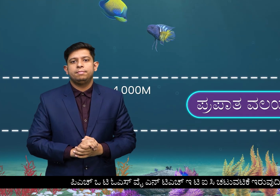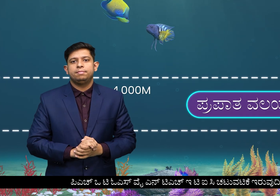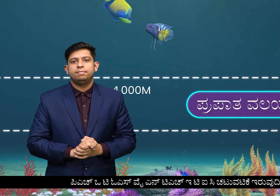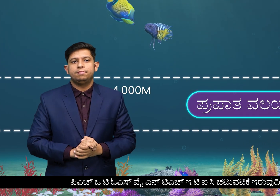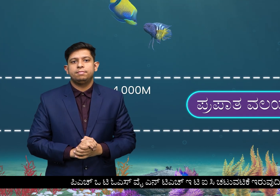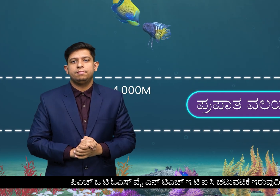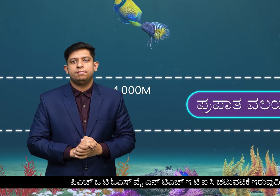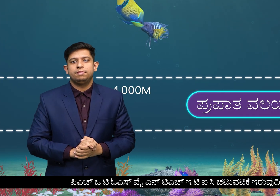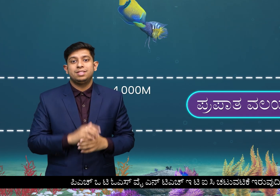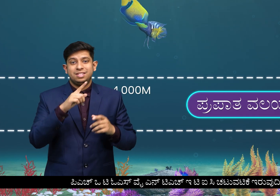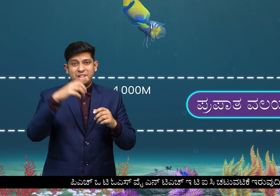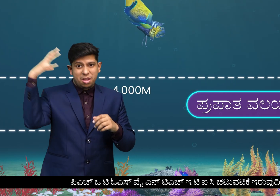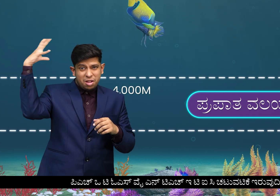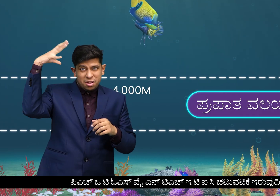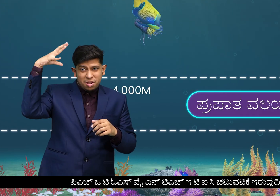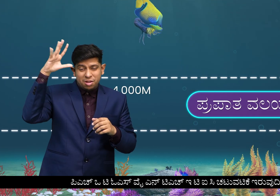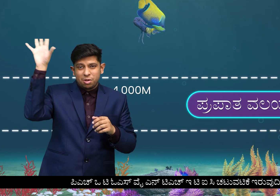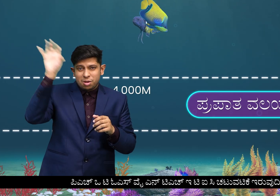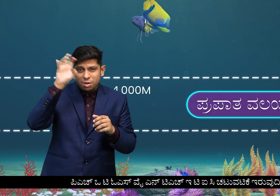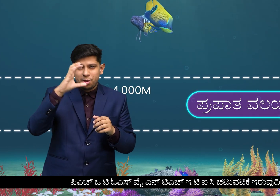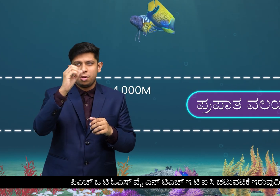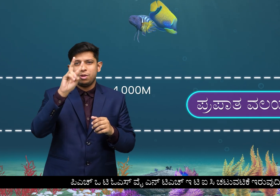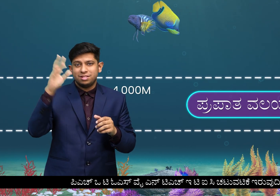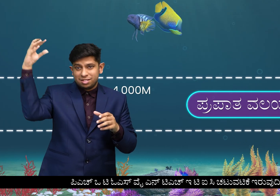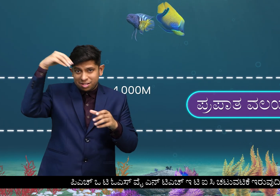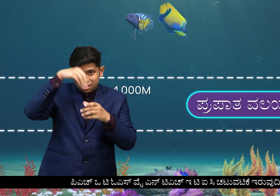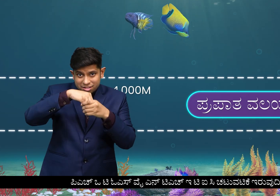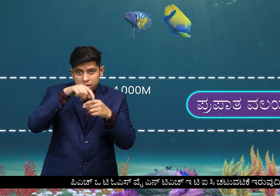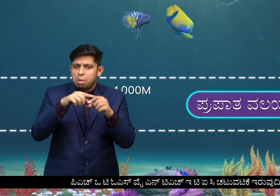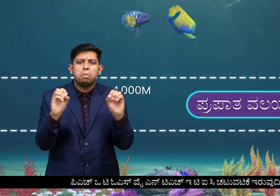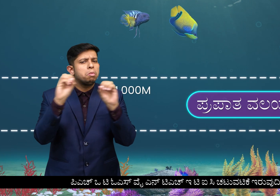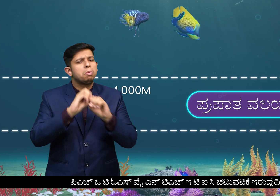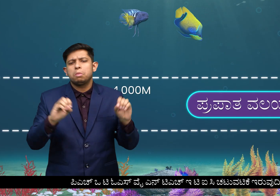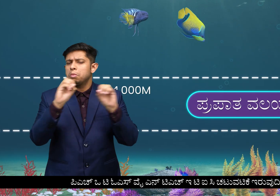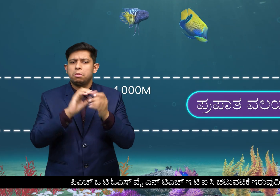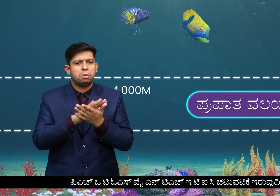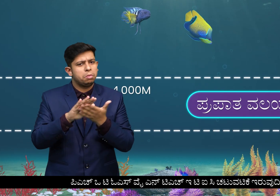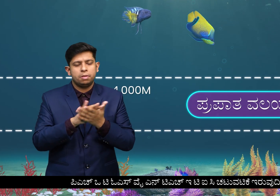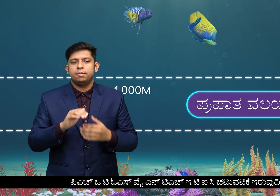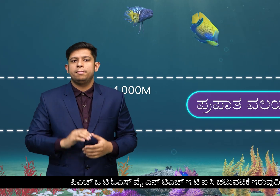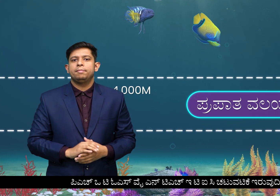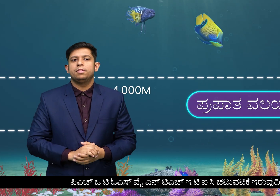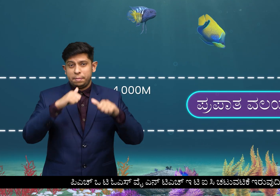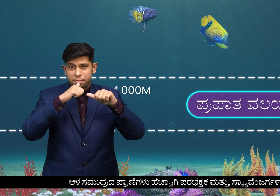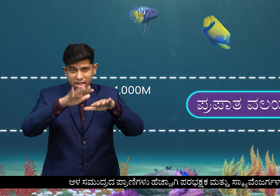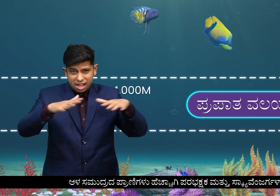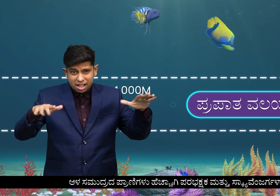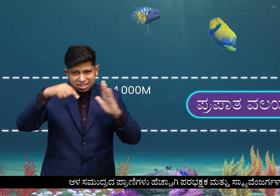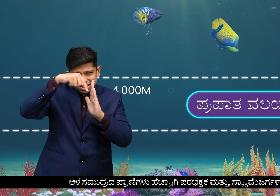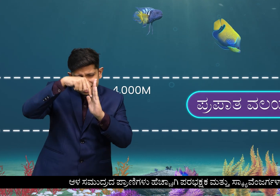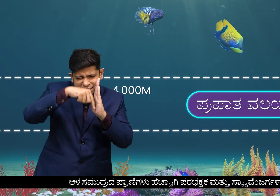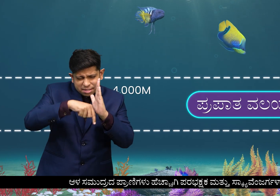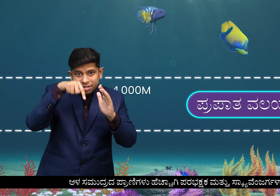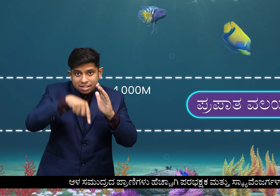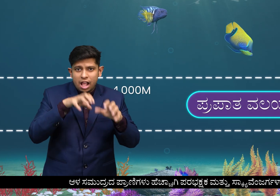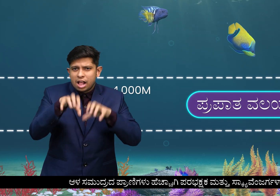PHOTOS YSTH ETIC ಚಟುವಟಿಕೆ ಇರುವುದಿಲ್ಲ. ಆಳ